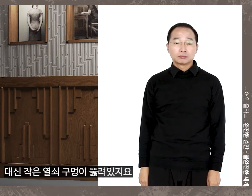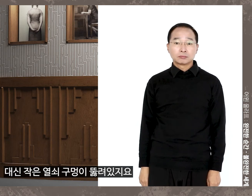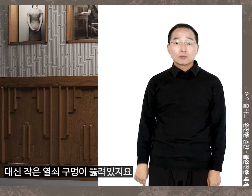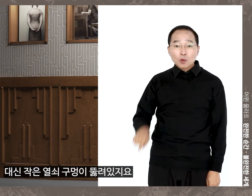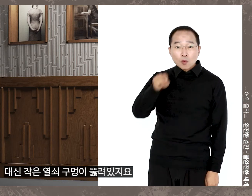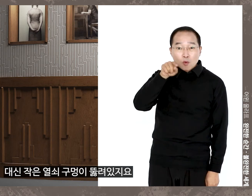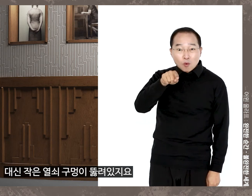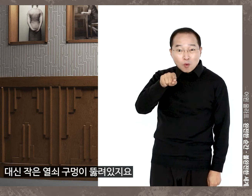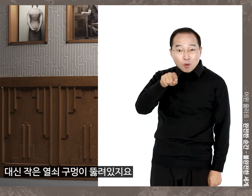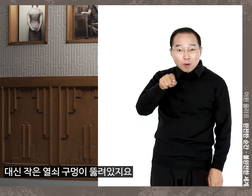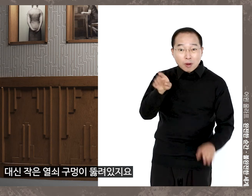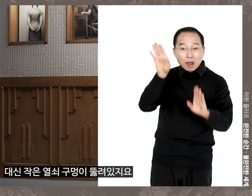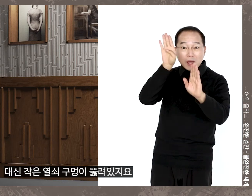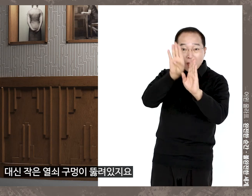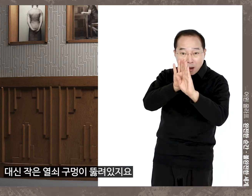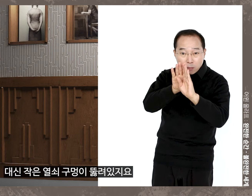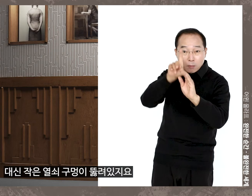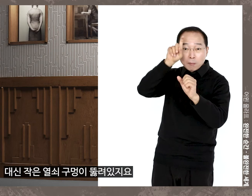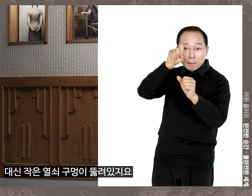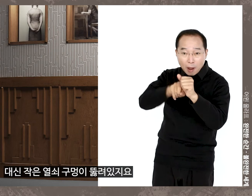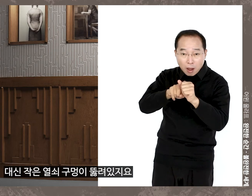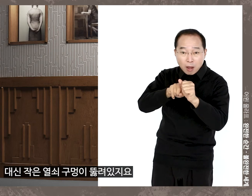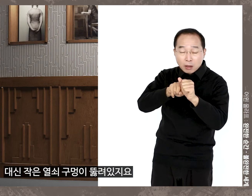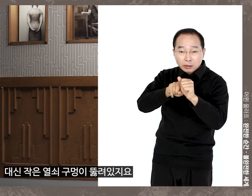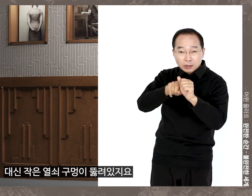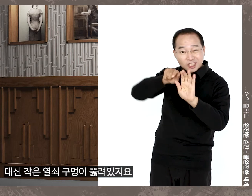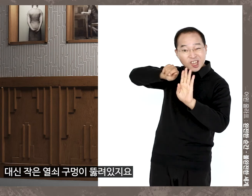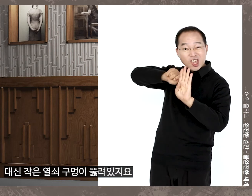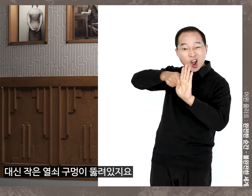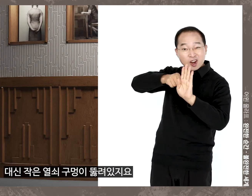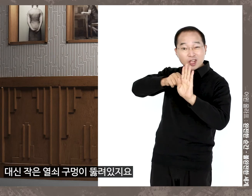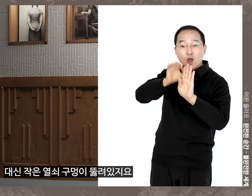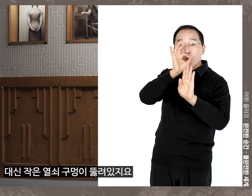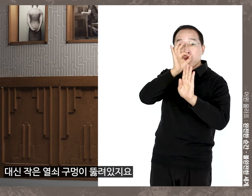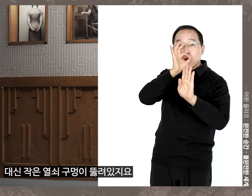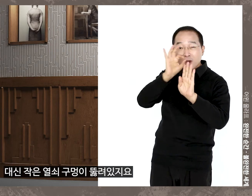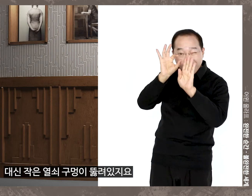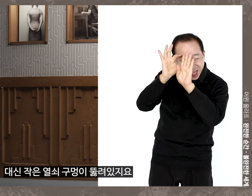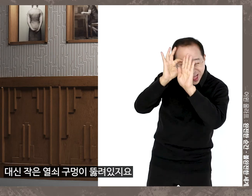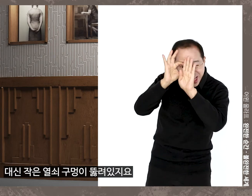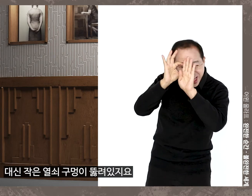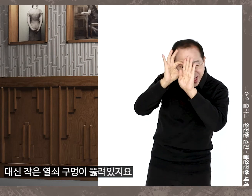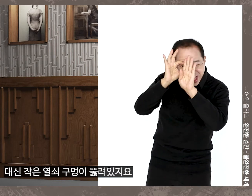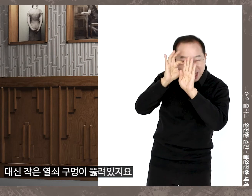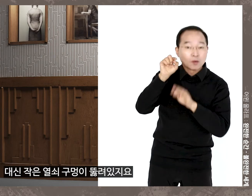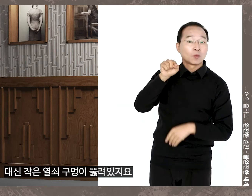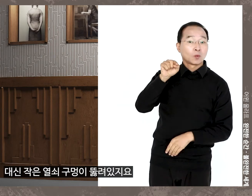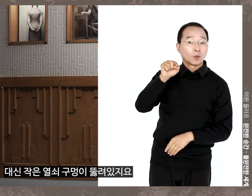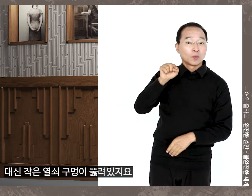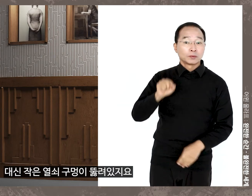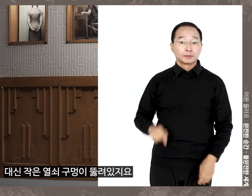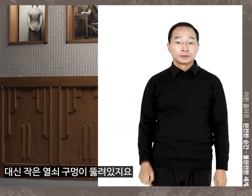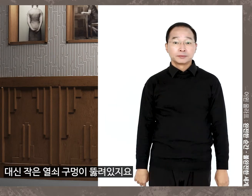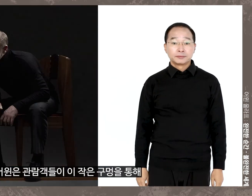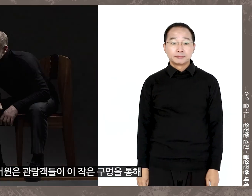대신 작은 열쇠 구멍이 뚫려 있죠.